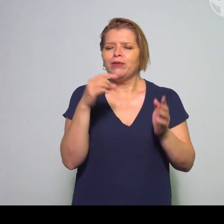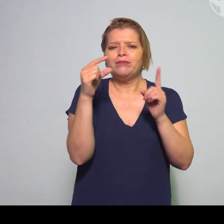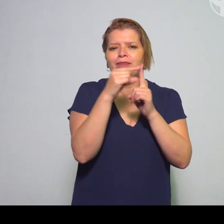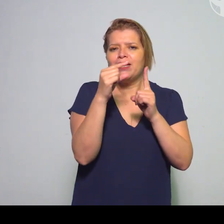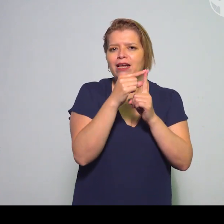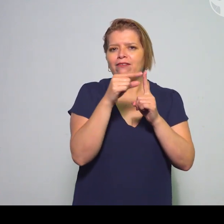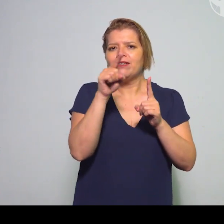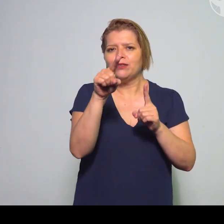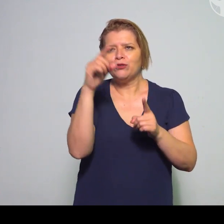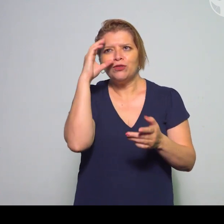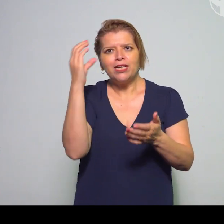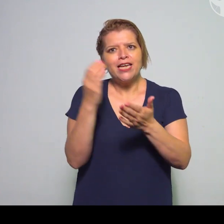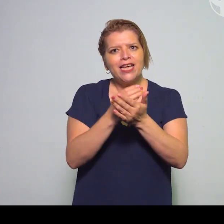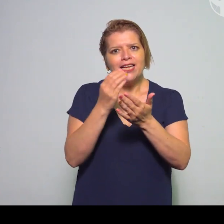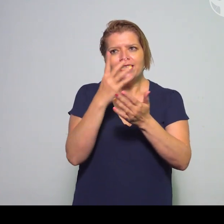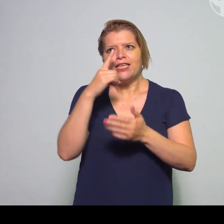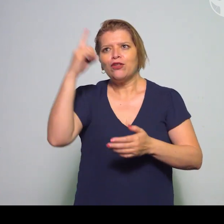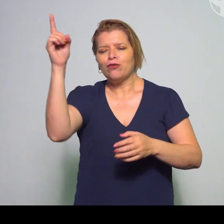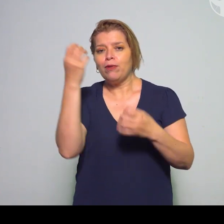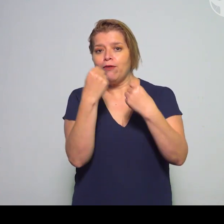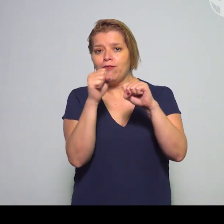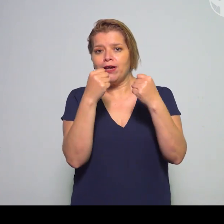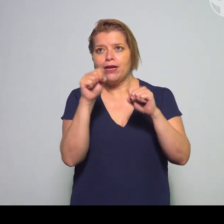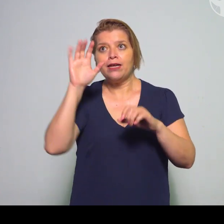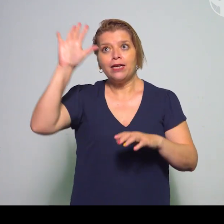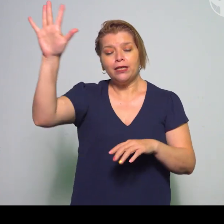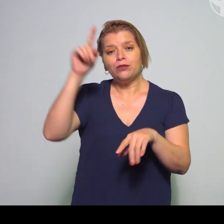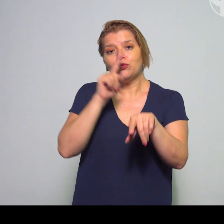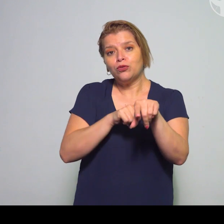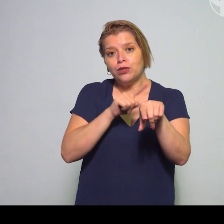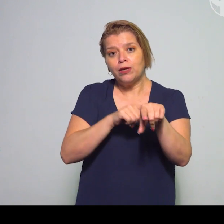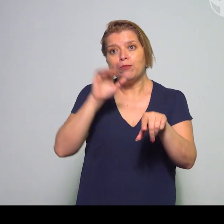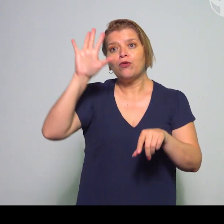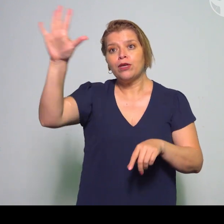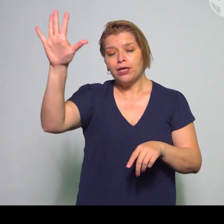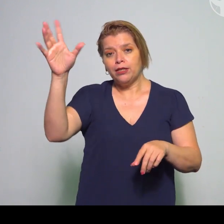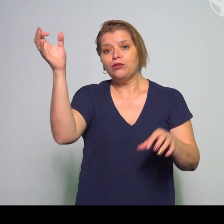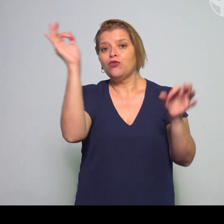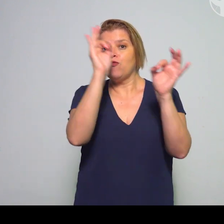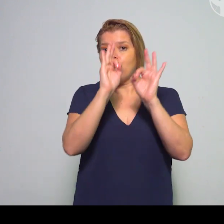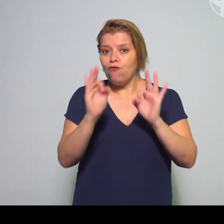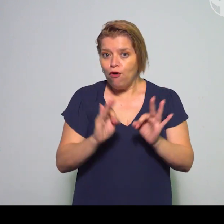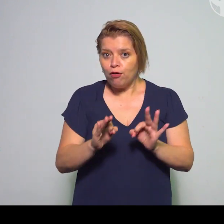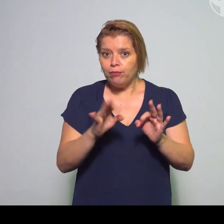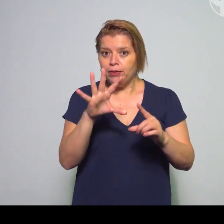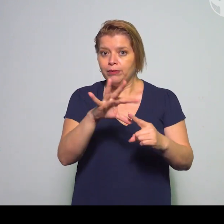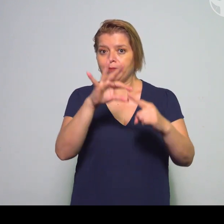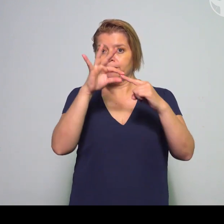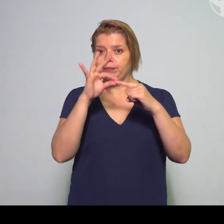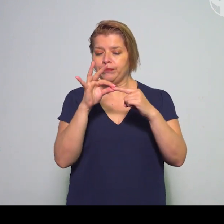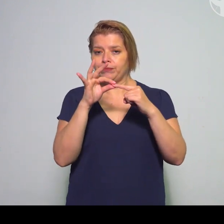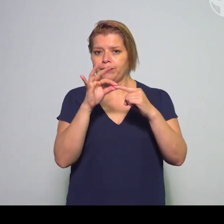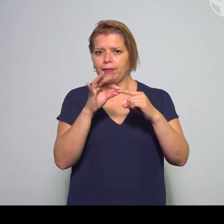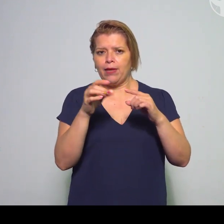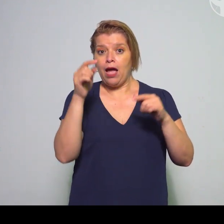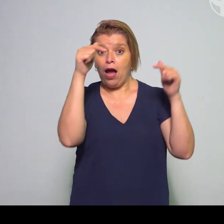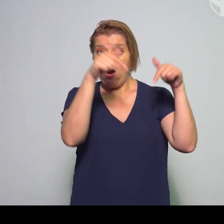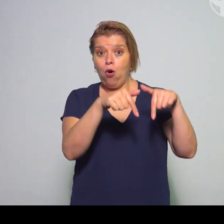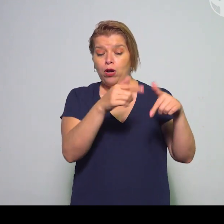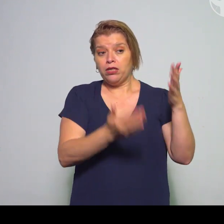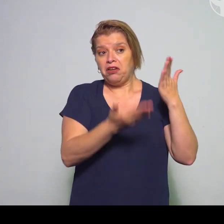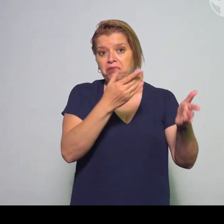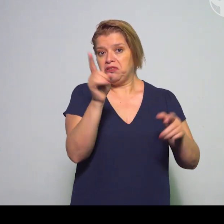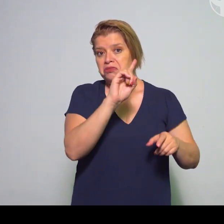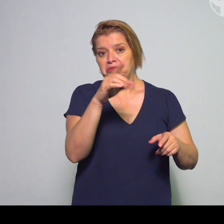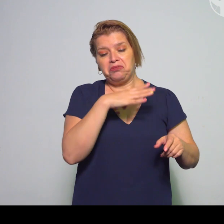certeza de que Dios obrará a su tiempo y a su forma. Es a su forma, aunque esto hoy no tenga